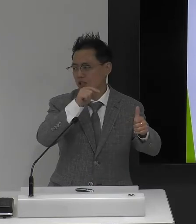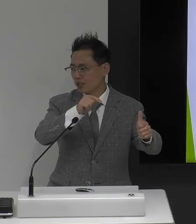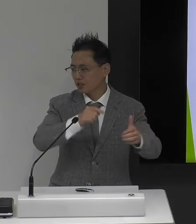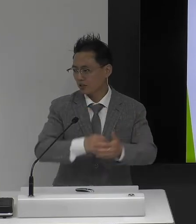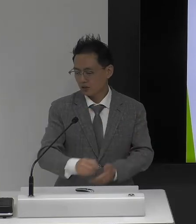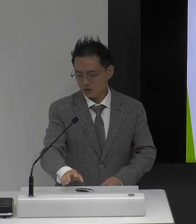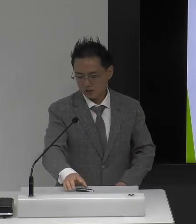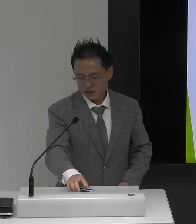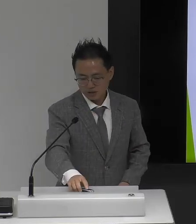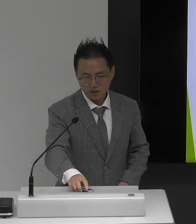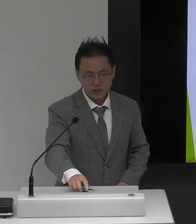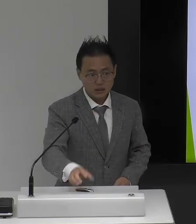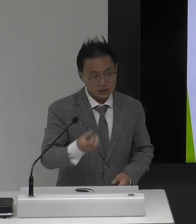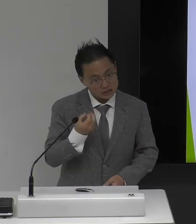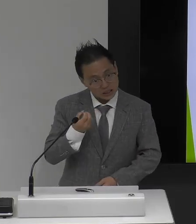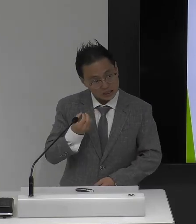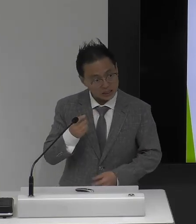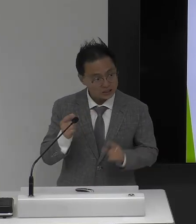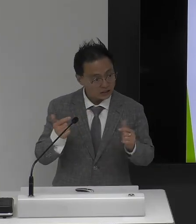지시했어요. 이상하지 않으세요?